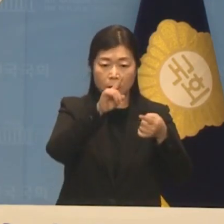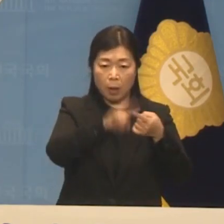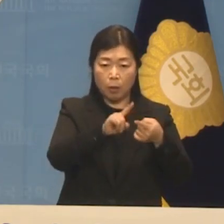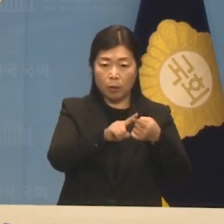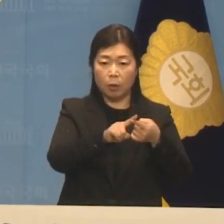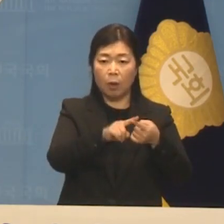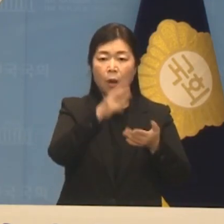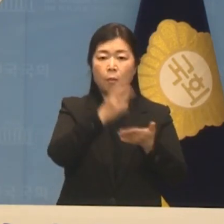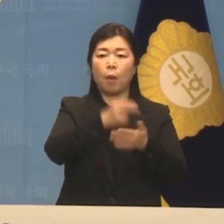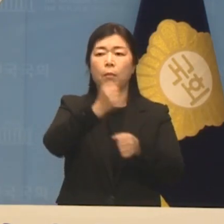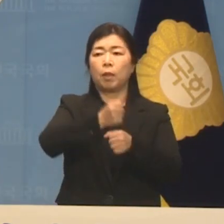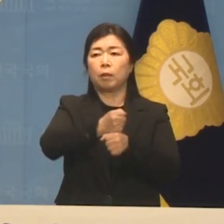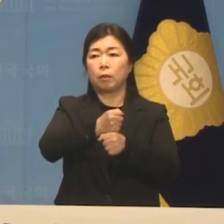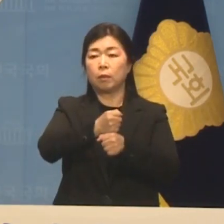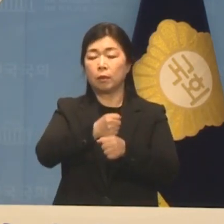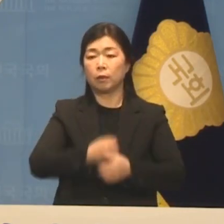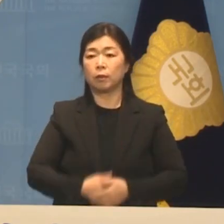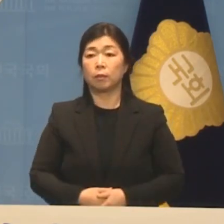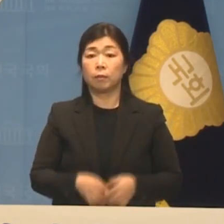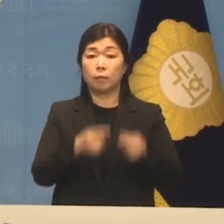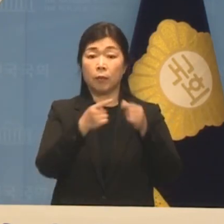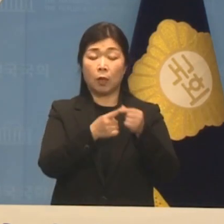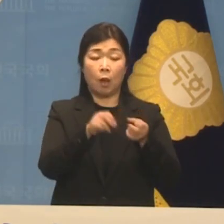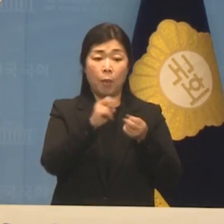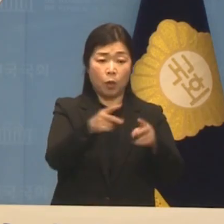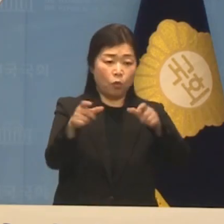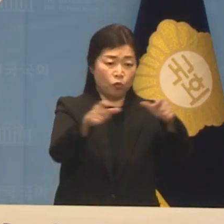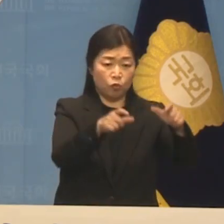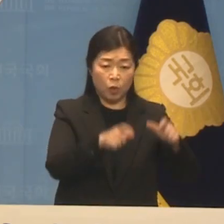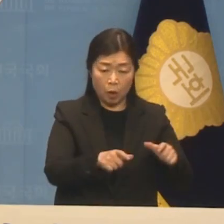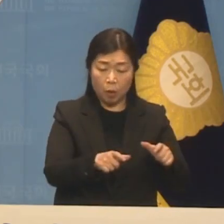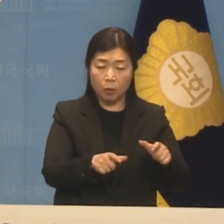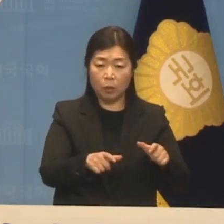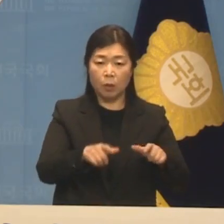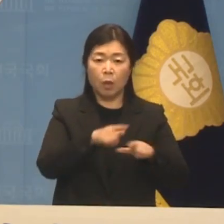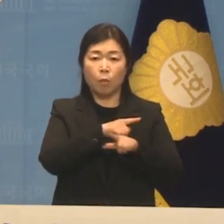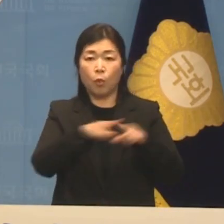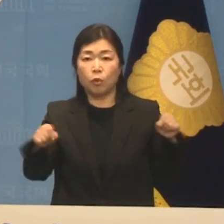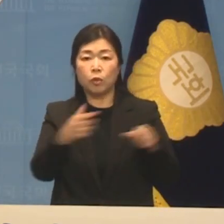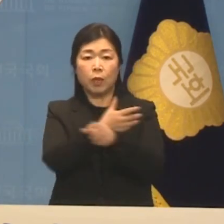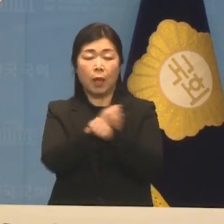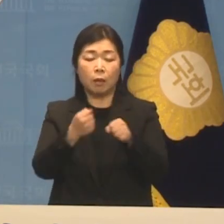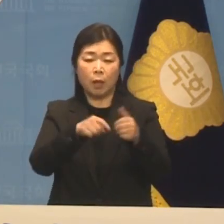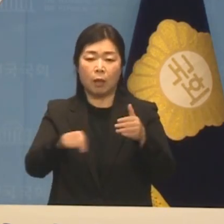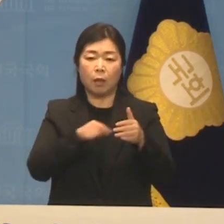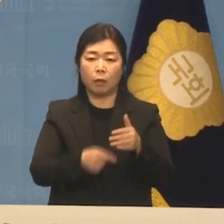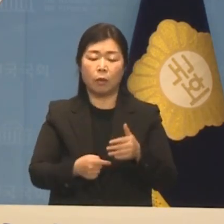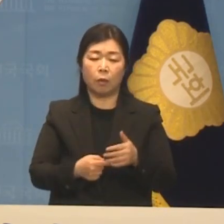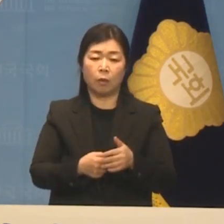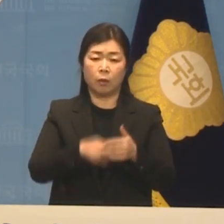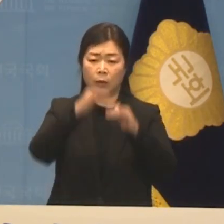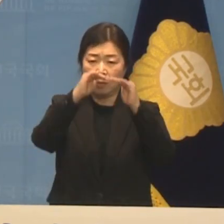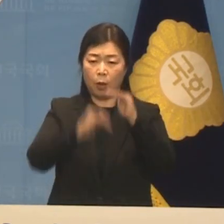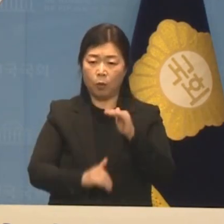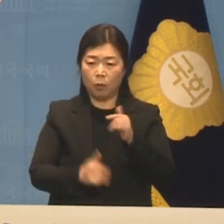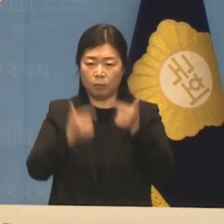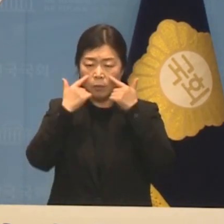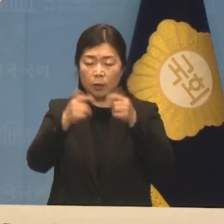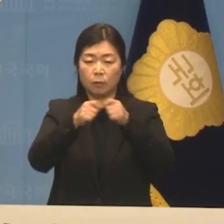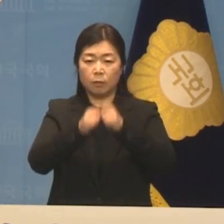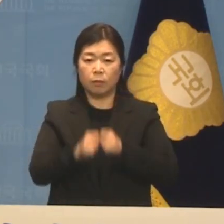것이 골자입니다. 먼저 배송구역 등 표준계약서에 포함된 내용을 구체적으로